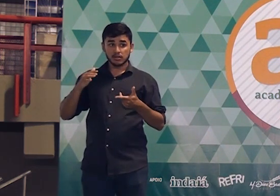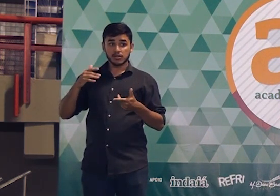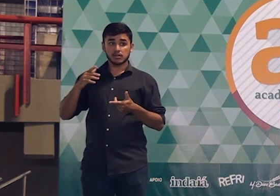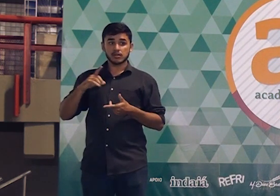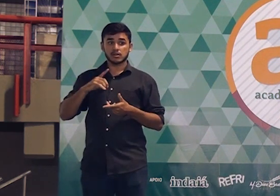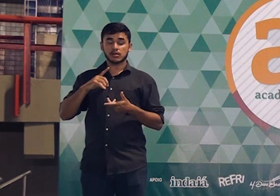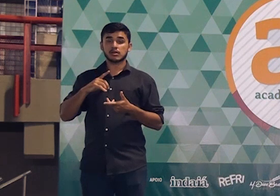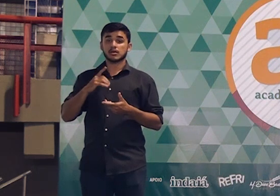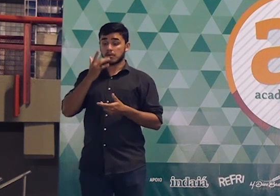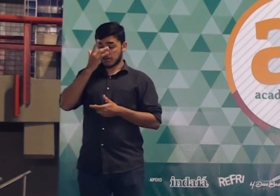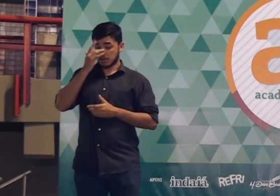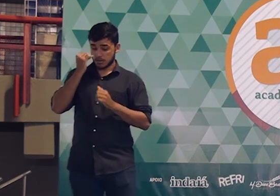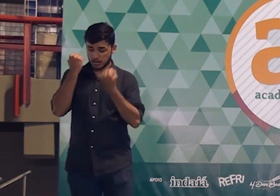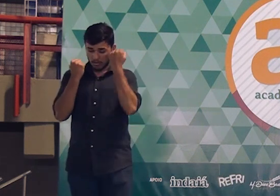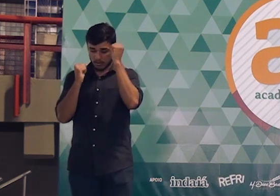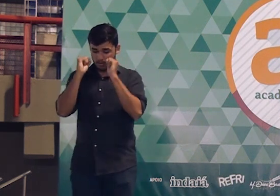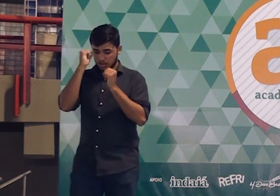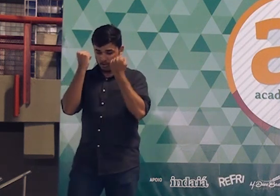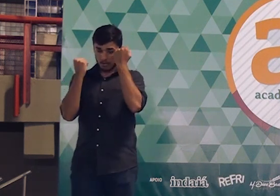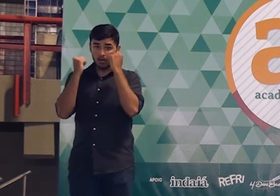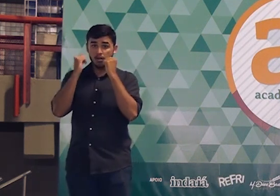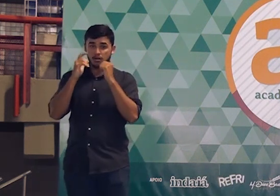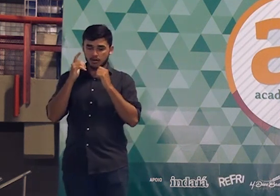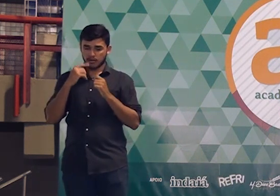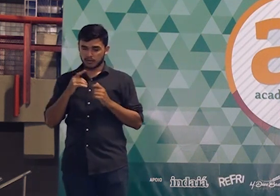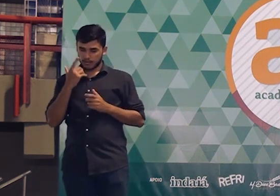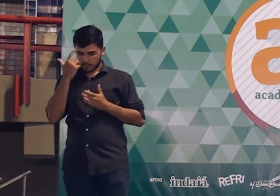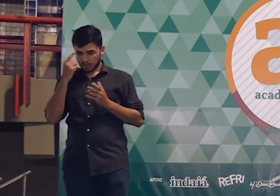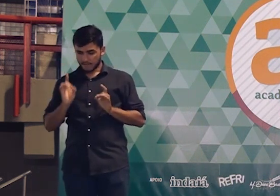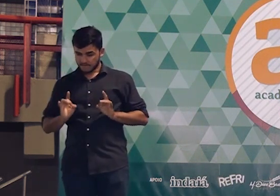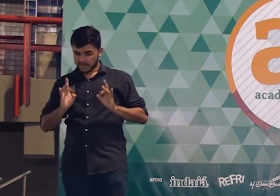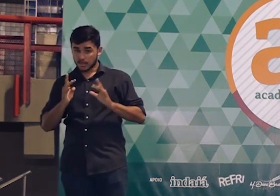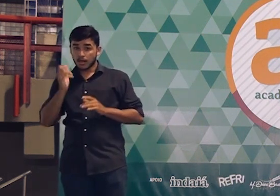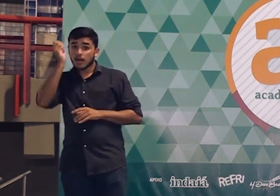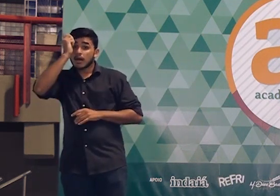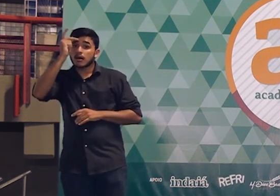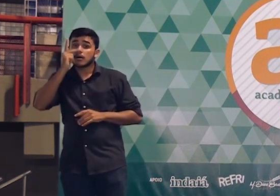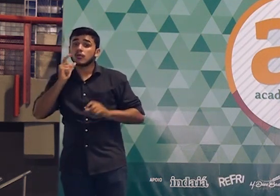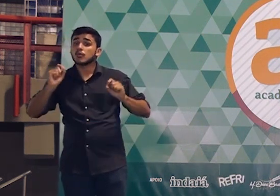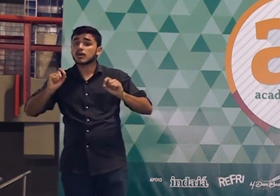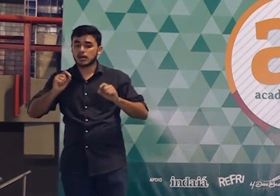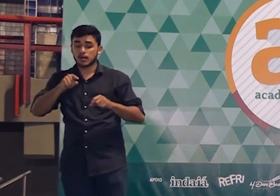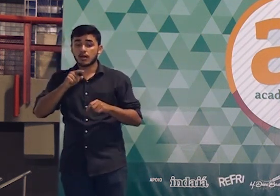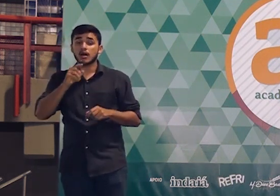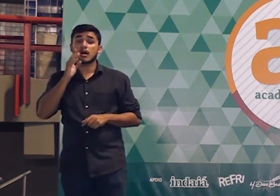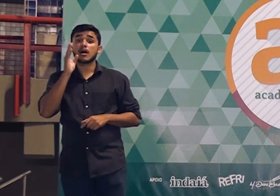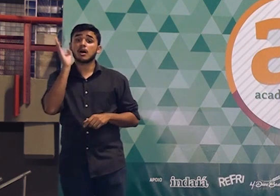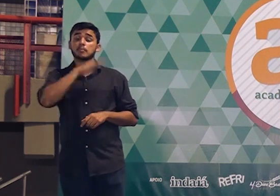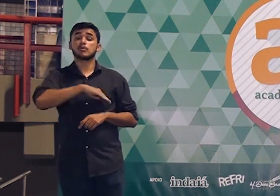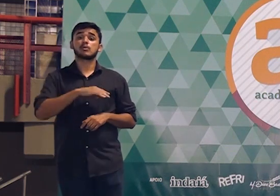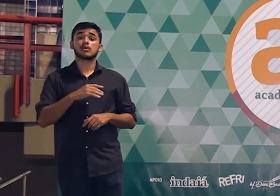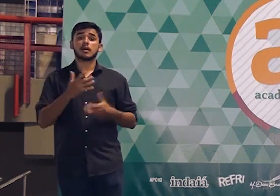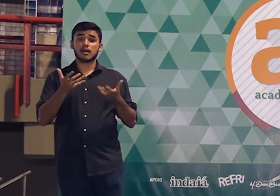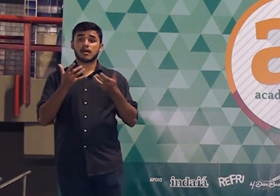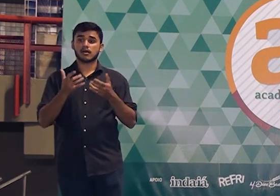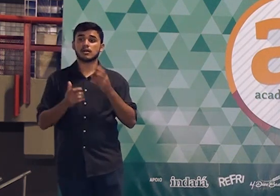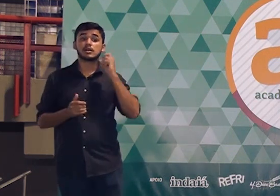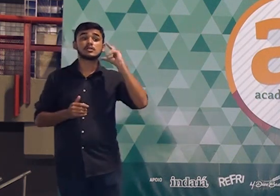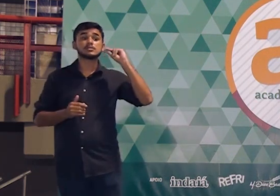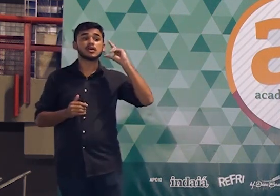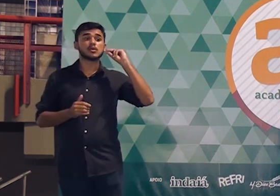A empresa cria um produto para que ele tenha um fim. Exemplo, maior exemplo que tem. Quem tem